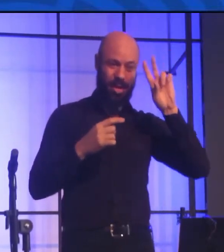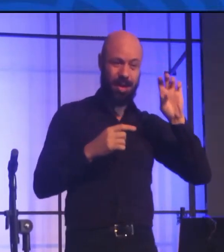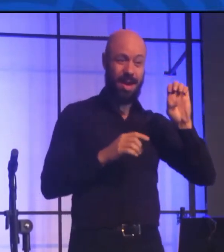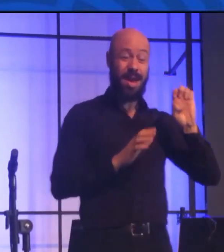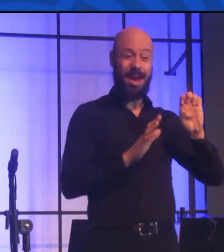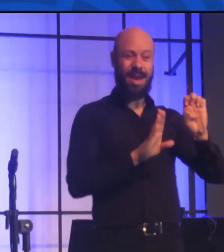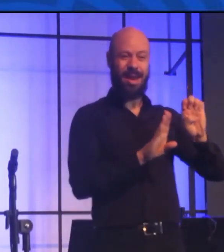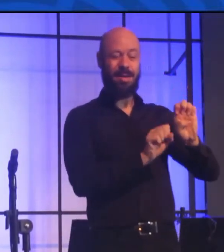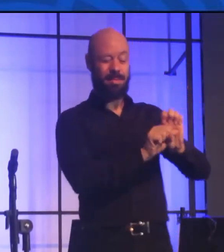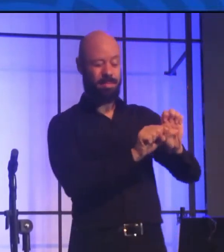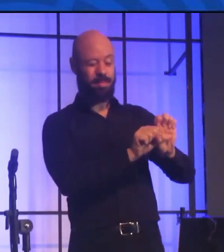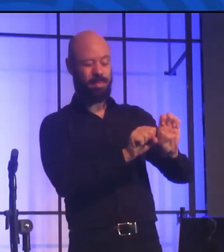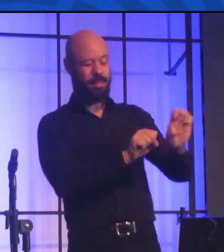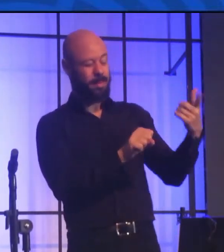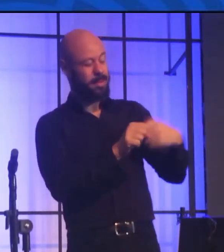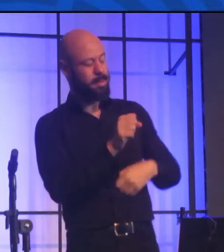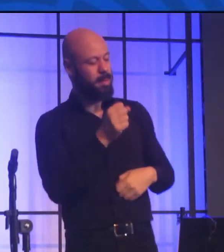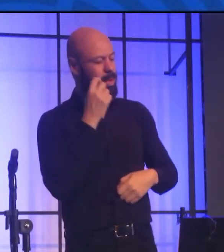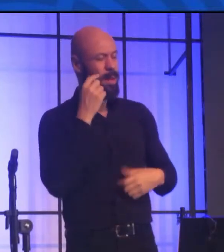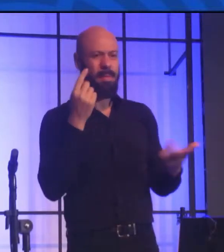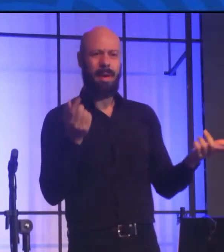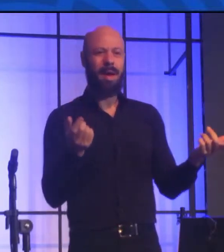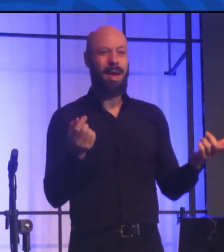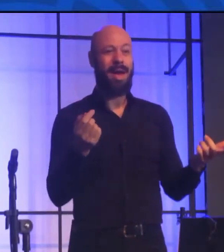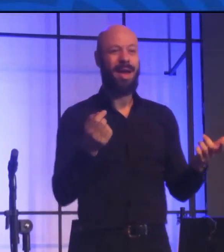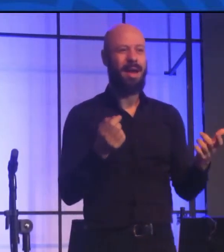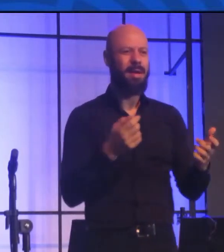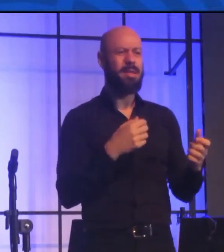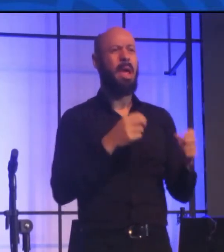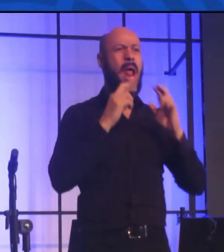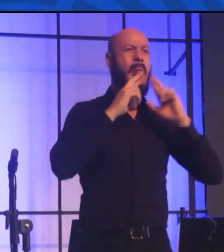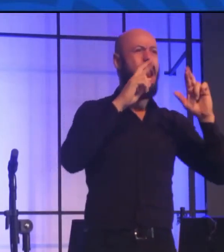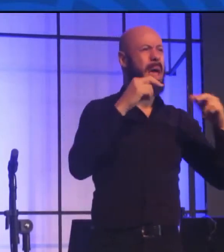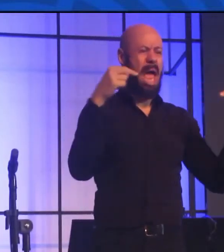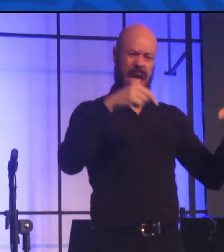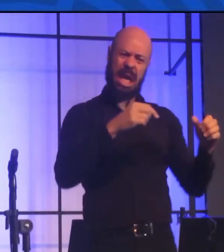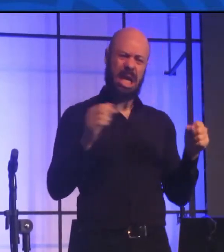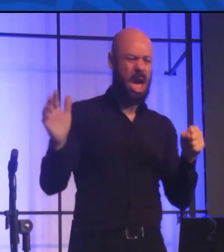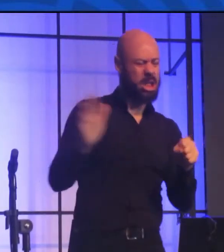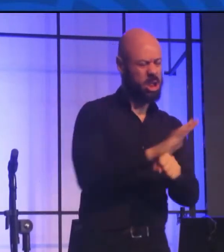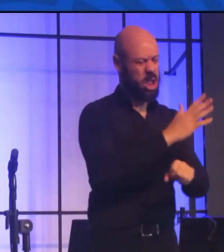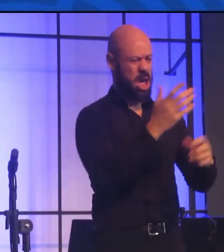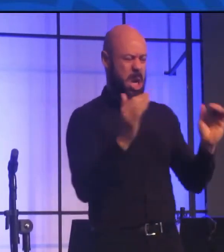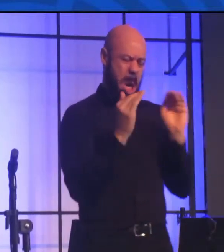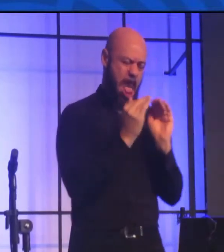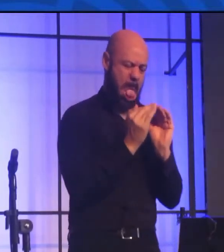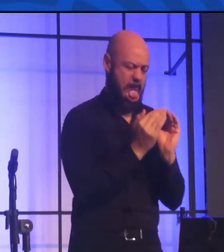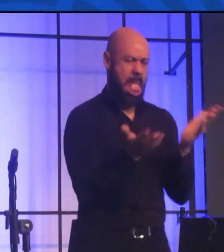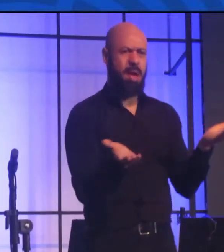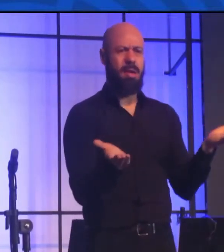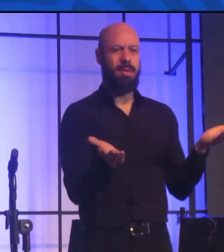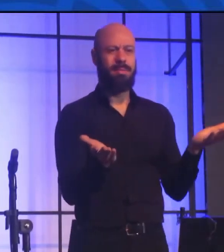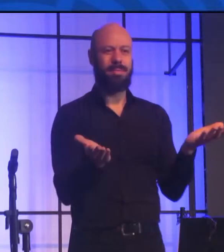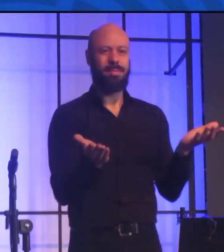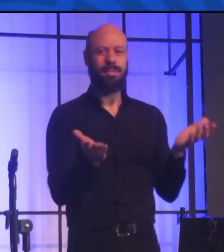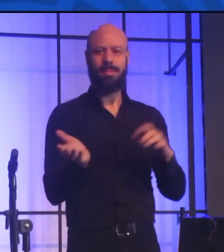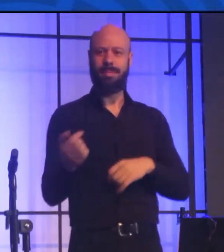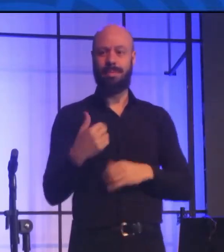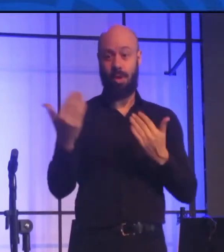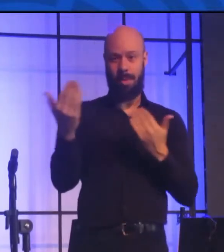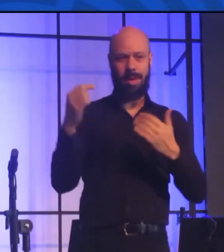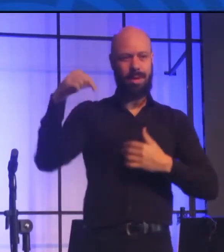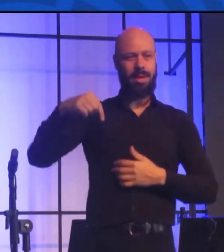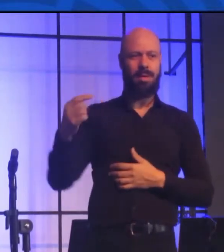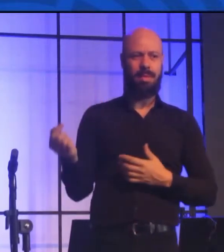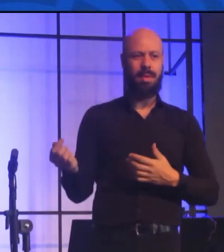não consegui botar minha criança no Philadelphia Kids porque está lotado, não consegui mais sentar mais na frente, o ar-condicionado não dá conta, então eu vou